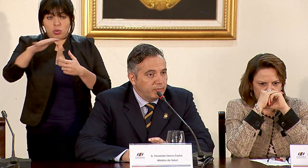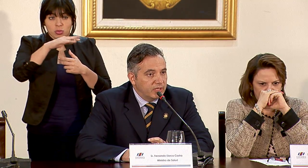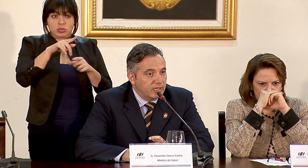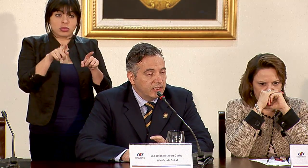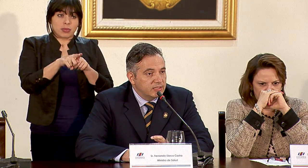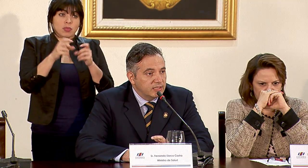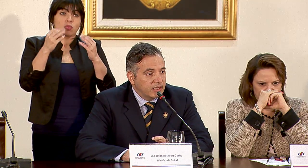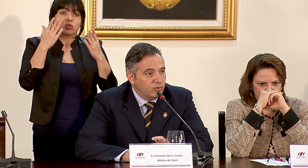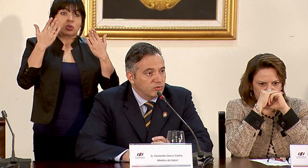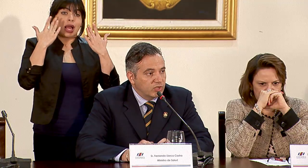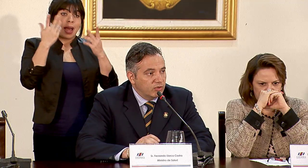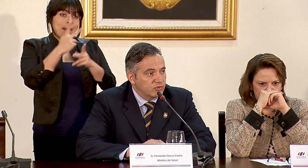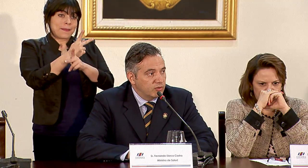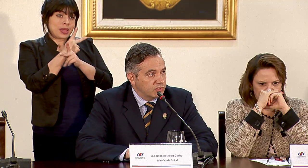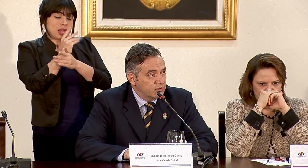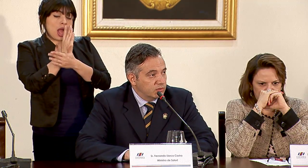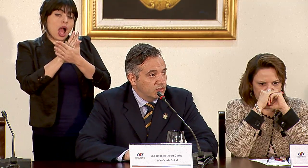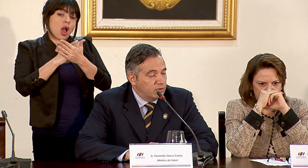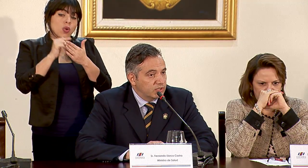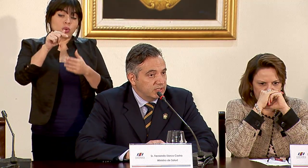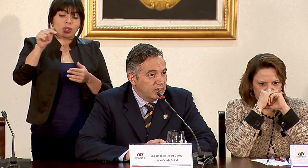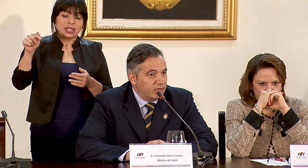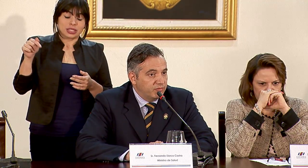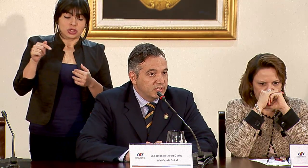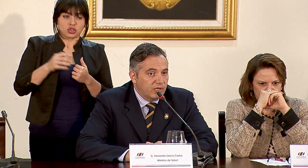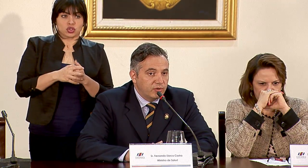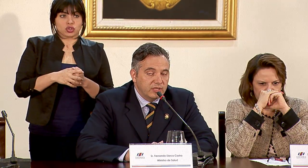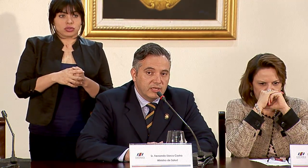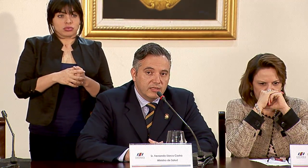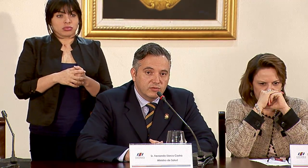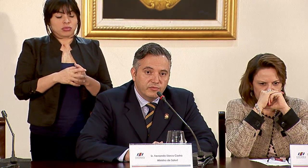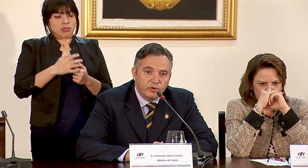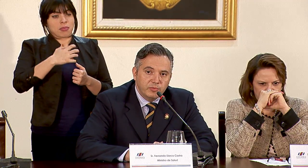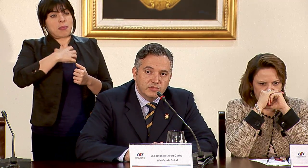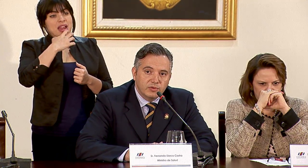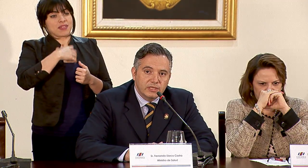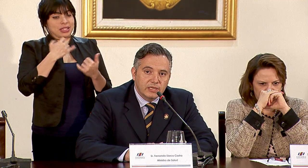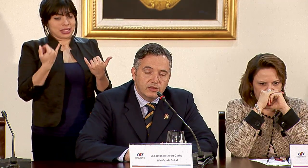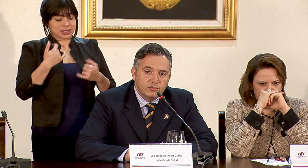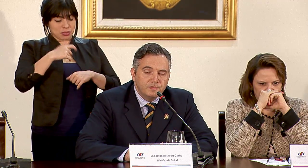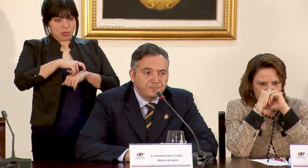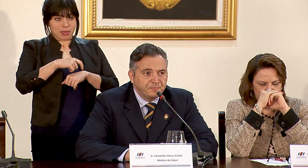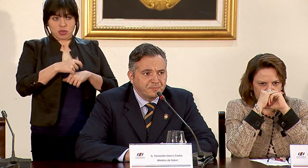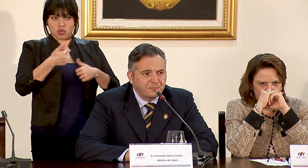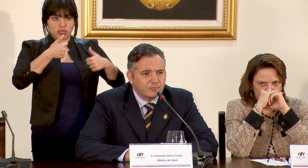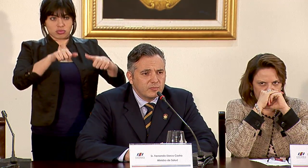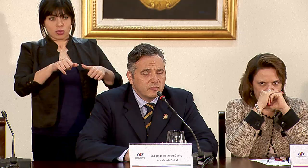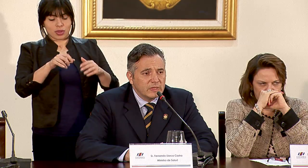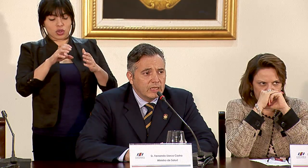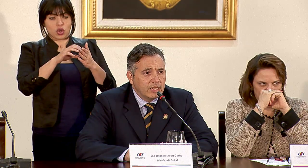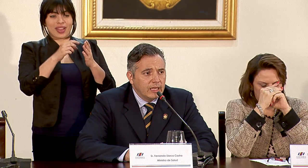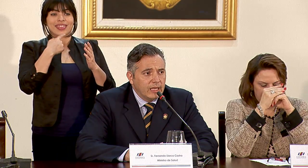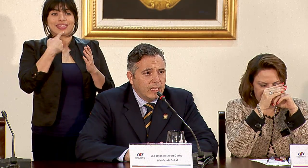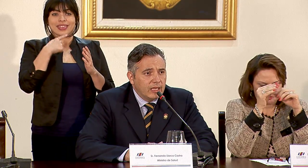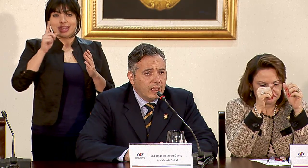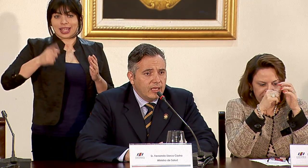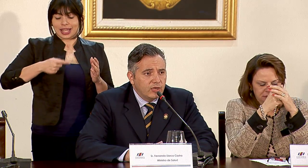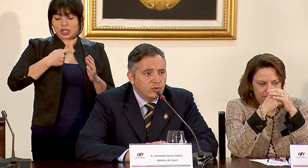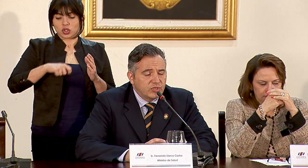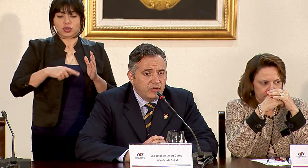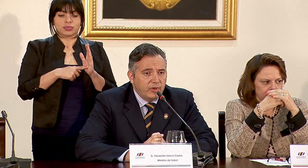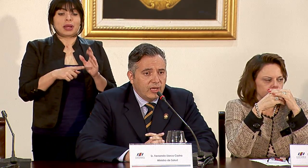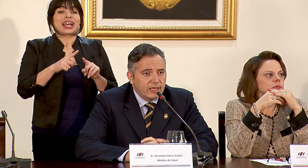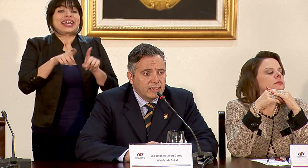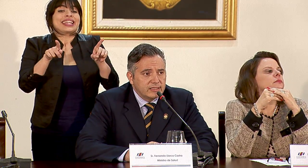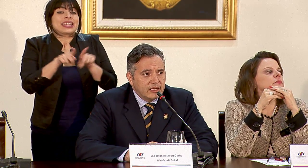ambientalistas, algunos de ellos de los que se han manifestado hoy en día disconformes con el decreto. E